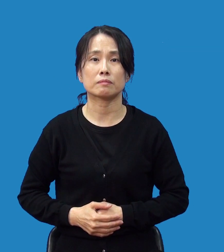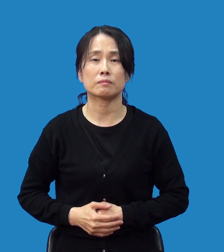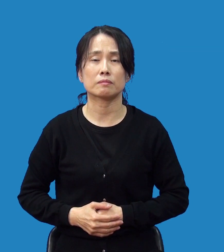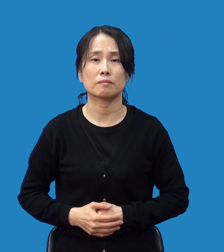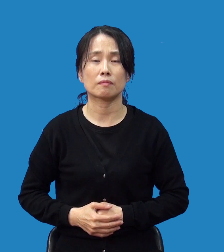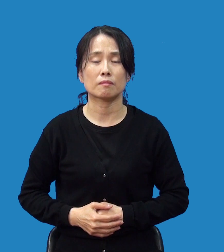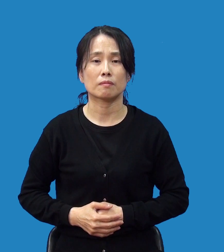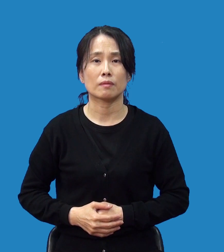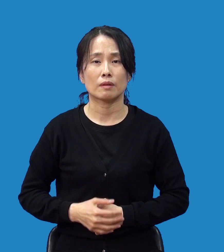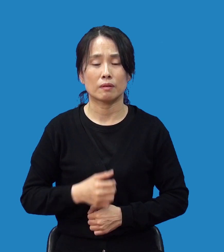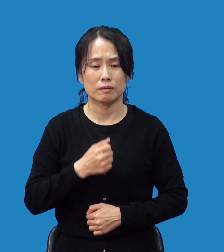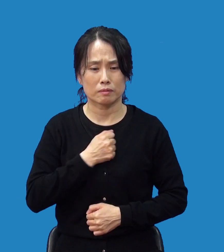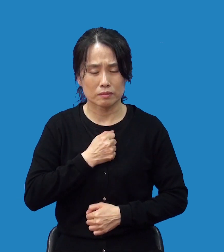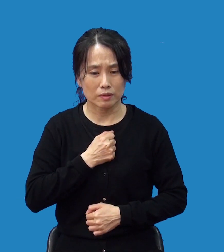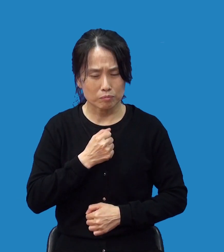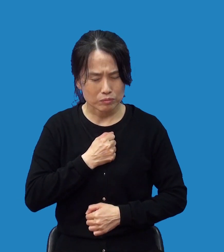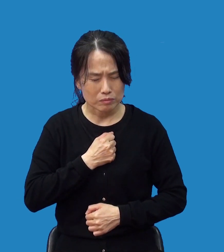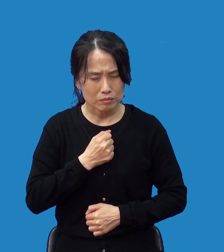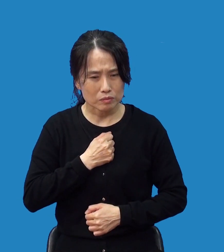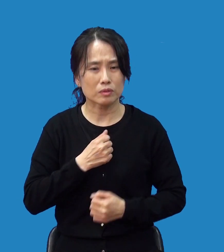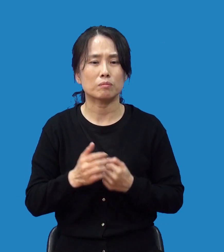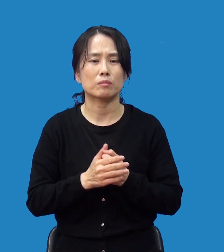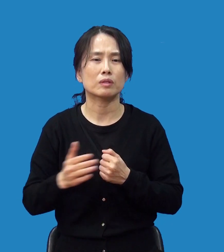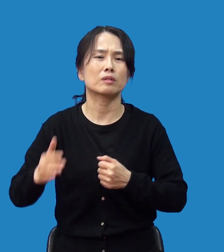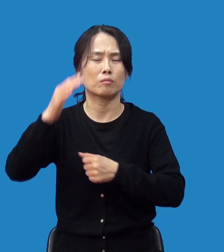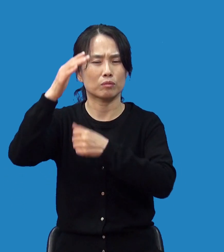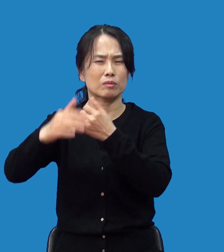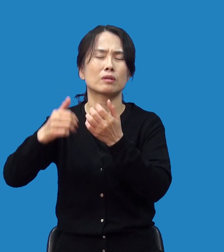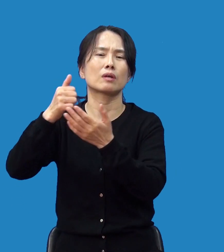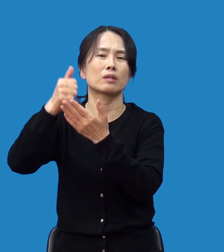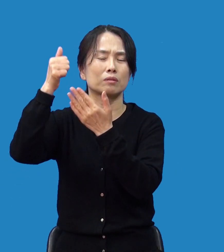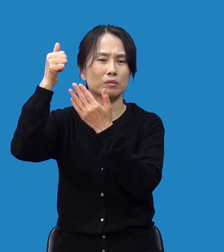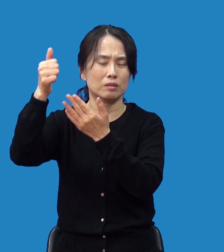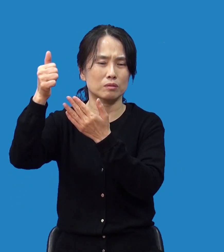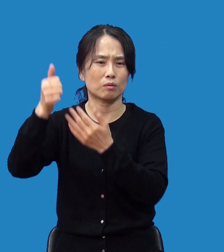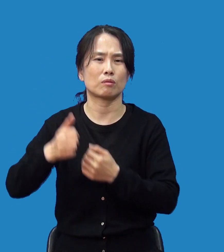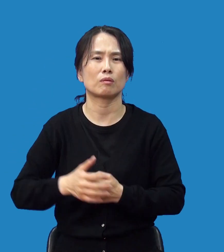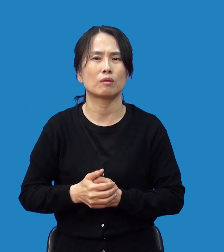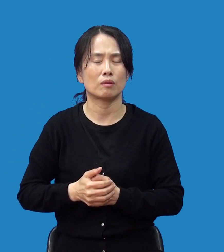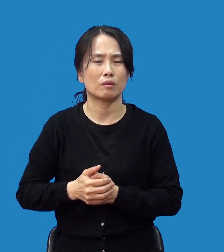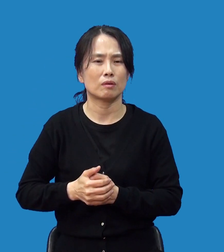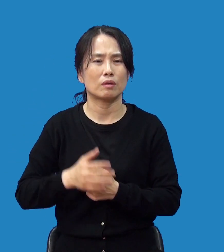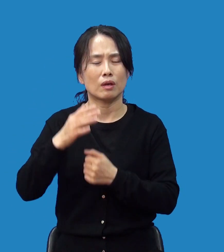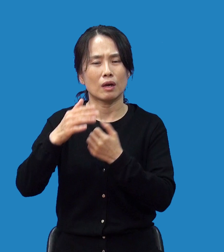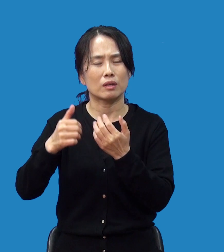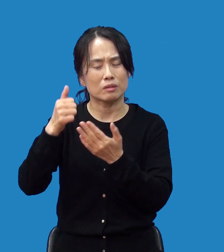오죽 답답하며 하나님께서 들은 척 만 척 하니까,